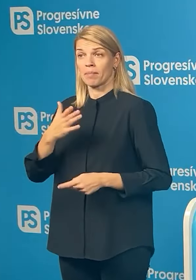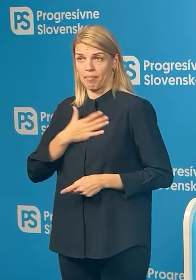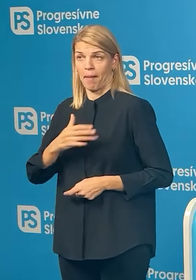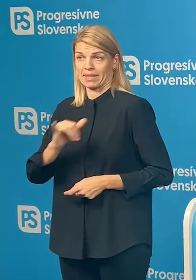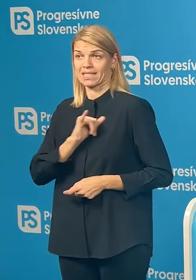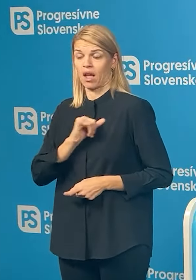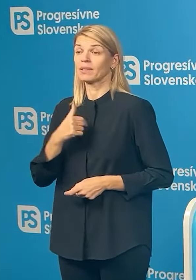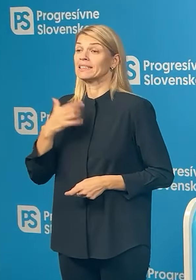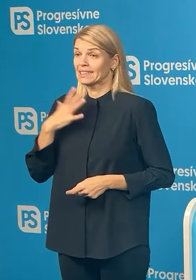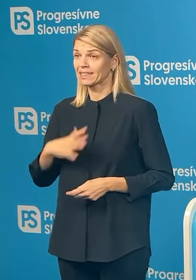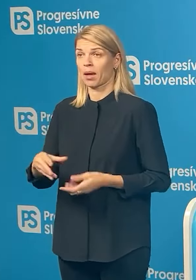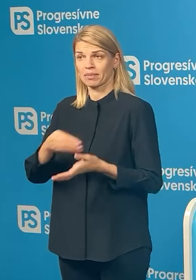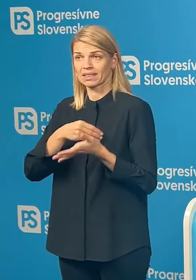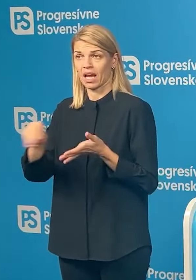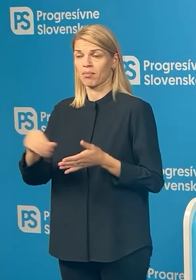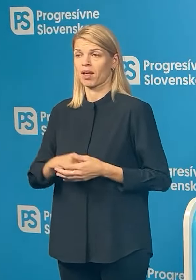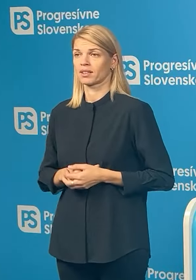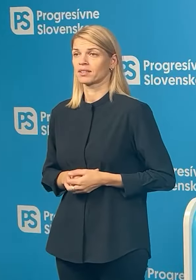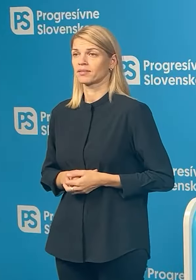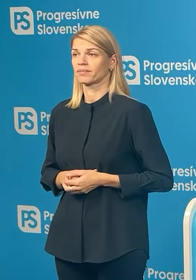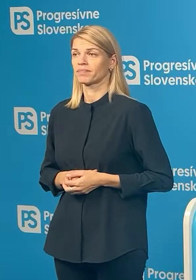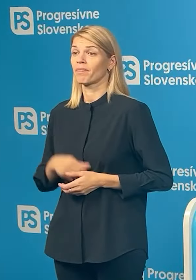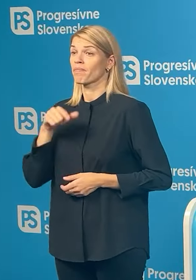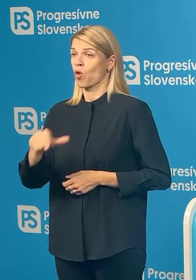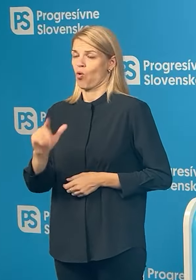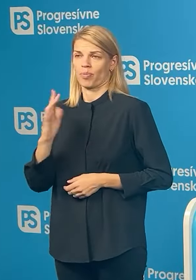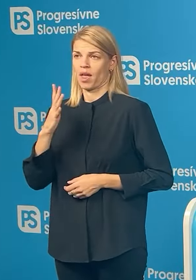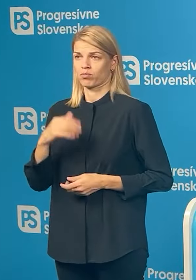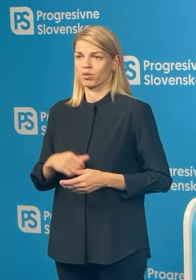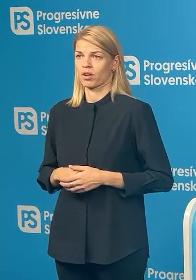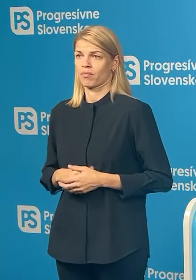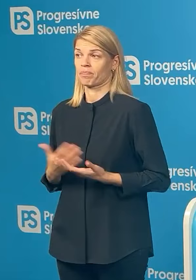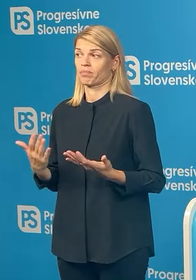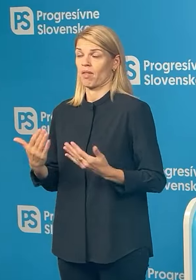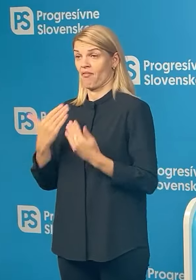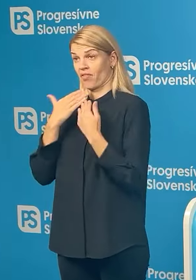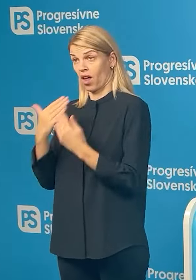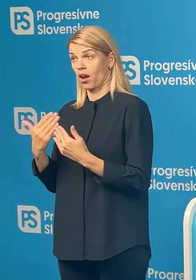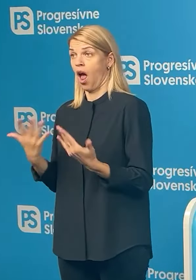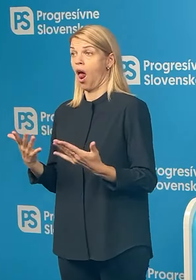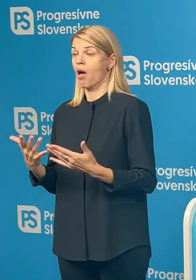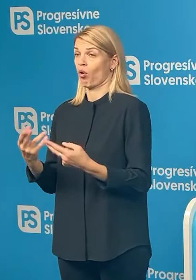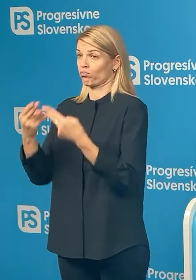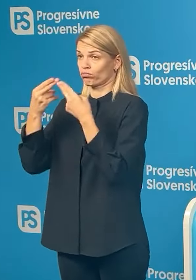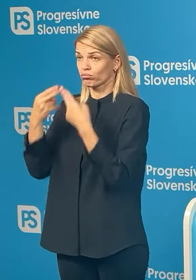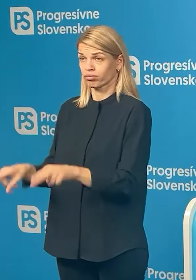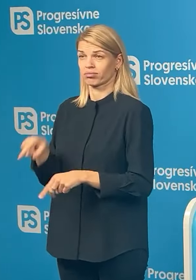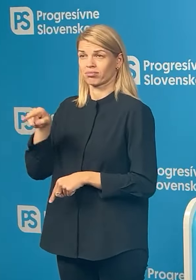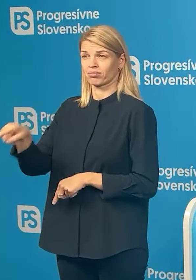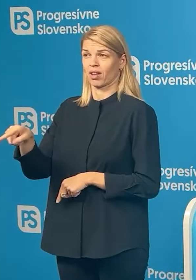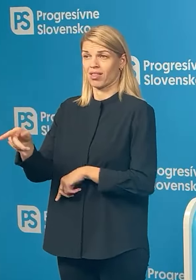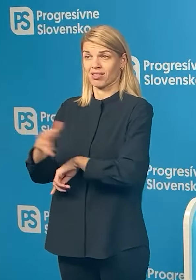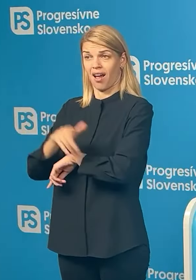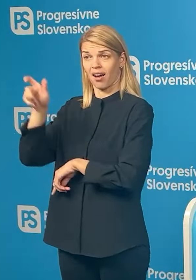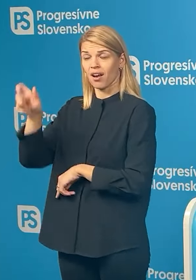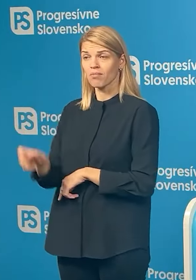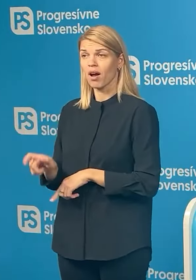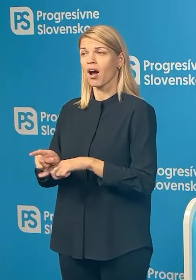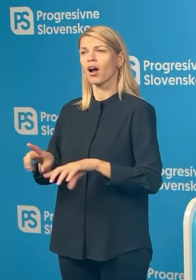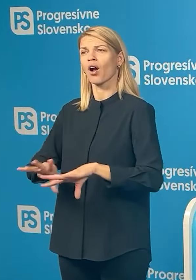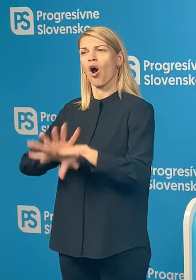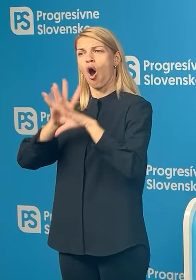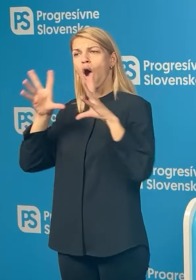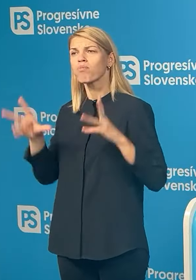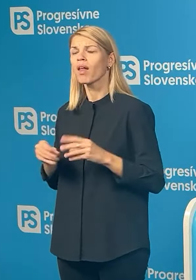že to chcú financovať. Nebude tomu tak a vďaka alebo kvôli Tarabomu, Babráctvu to pôjde celé kompletne